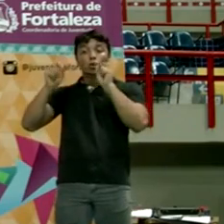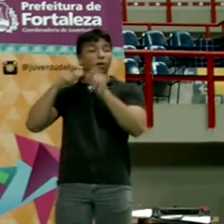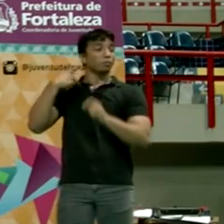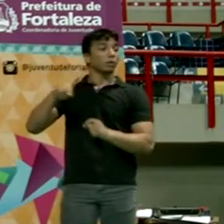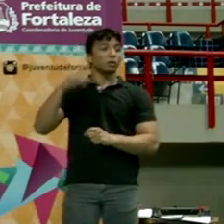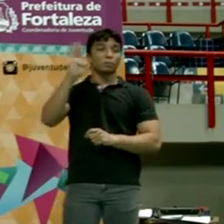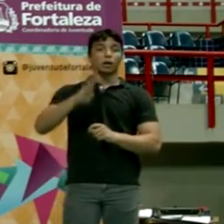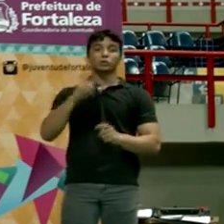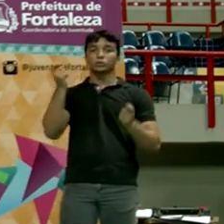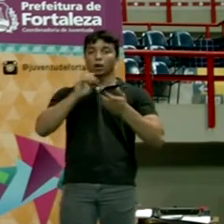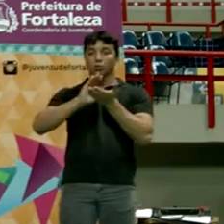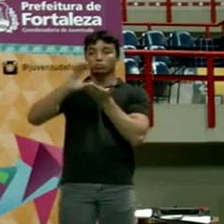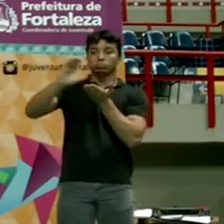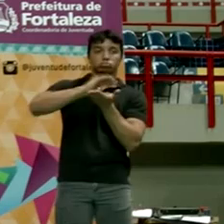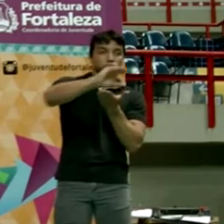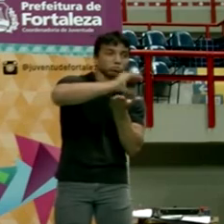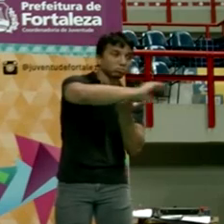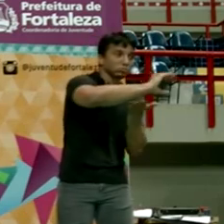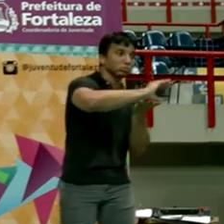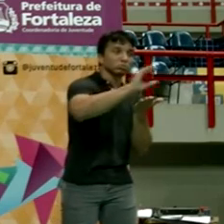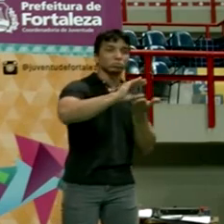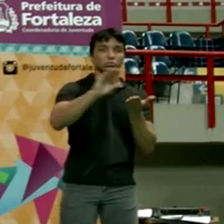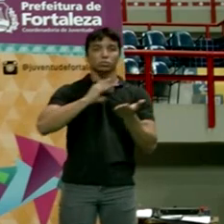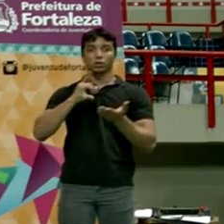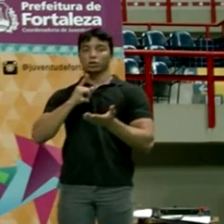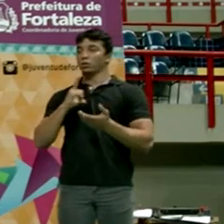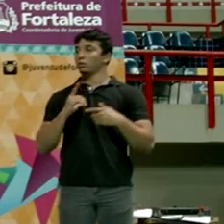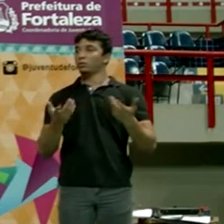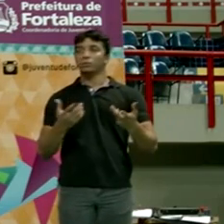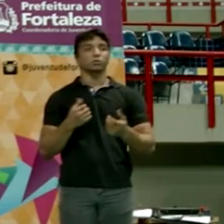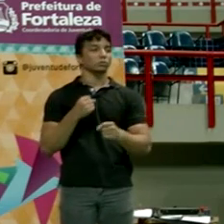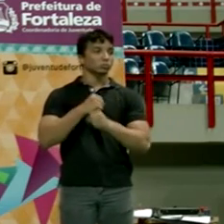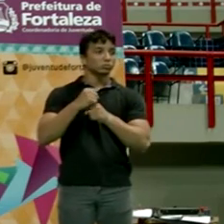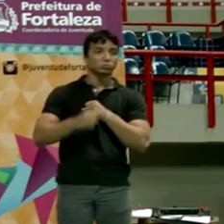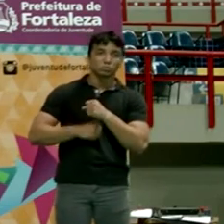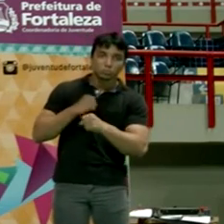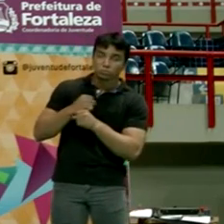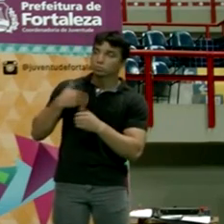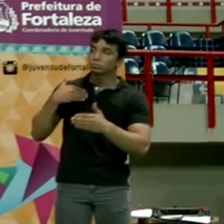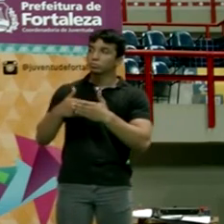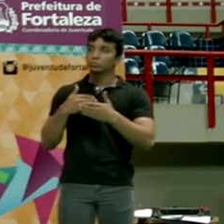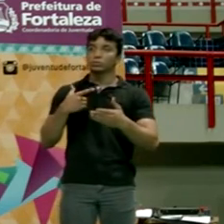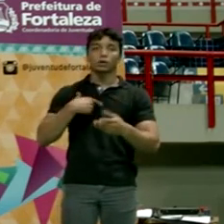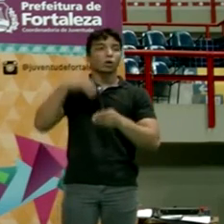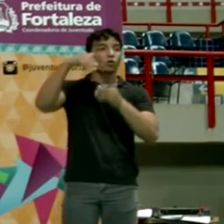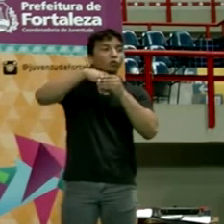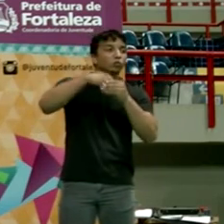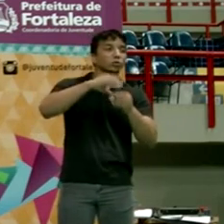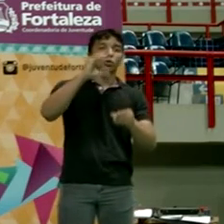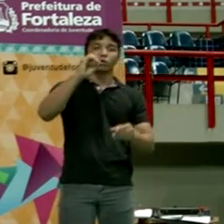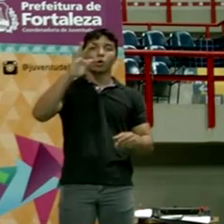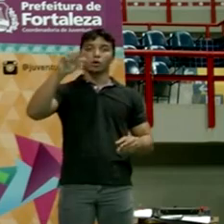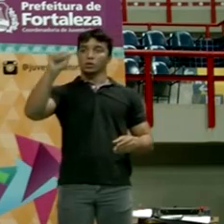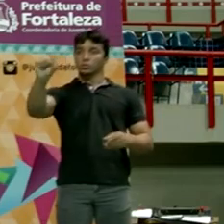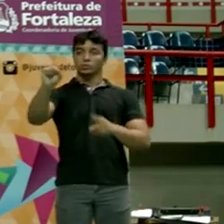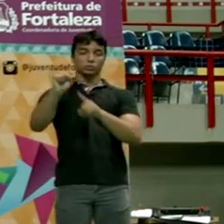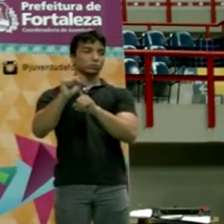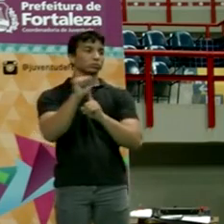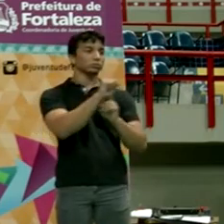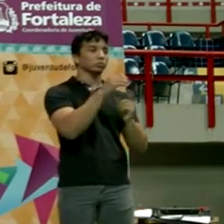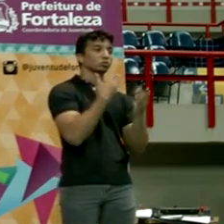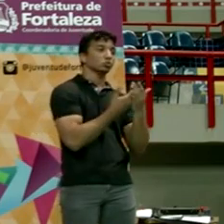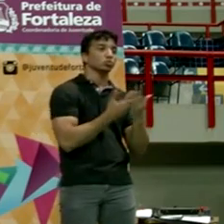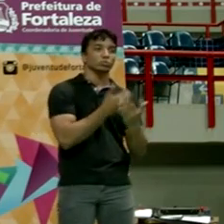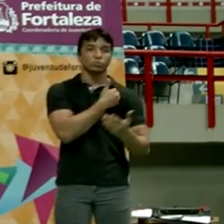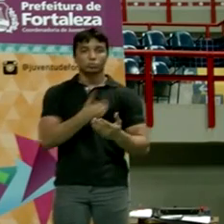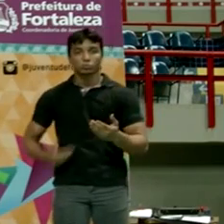Brasil distribuiu muita renda nos últimos anos, não foi? Eu votei nas cotas para os